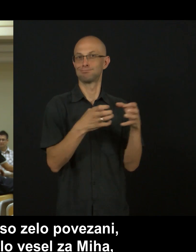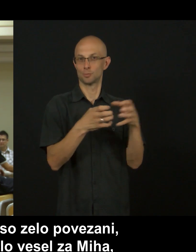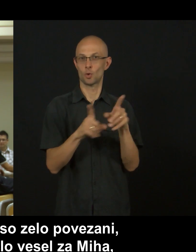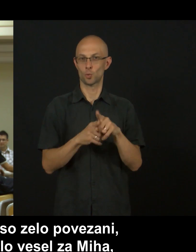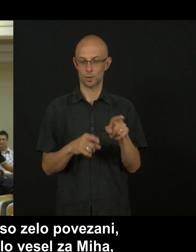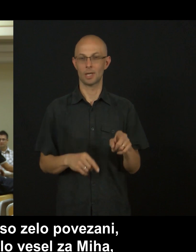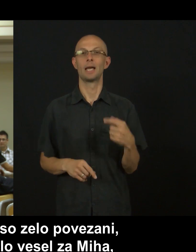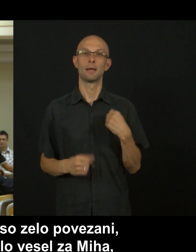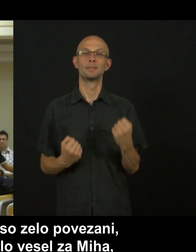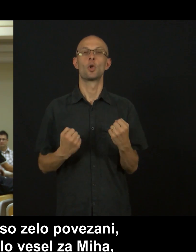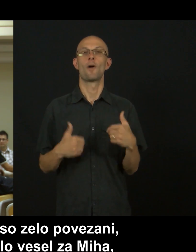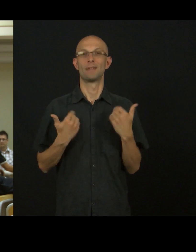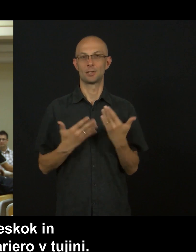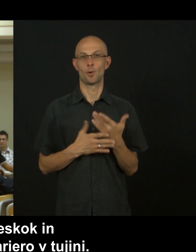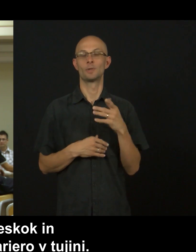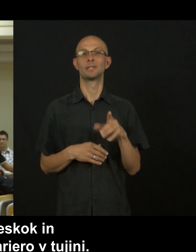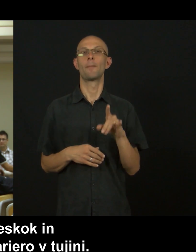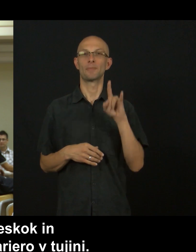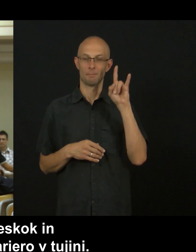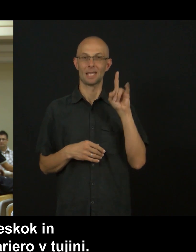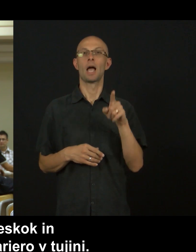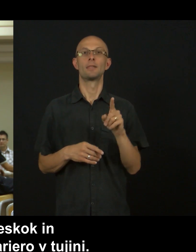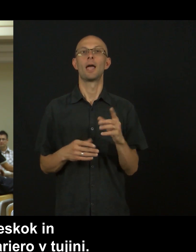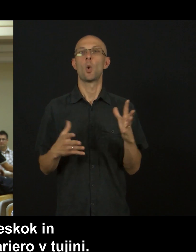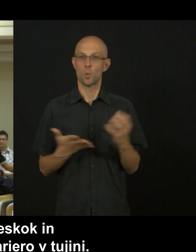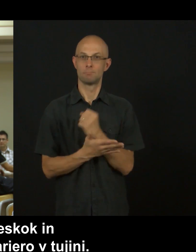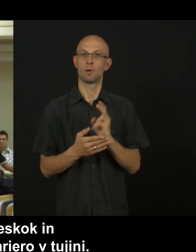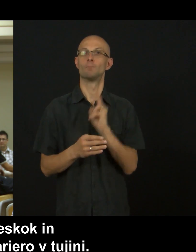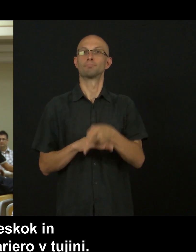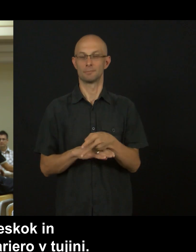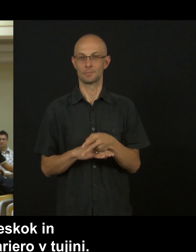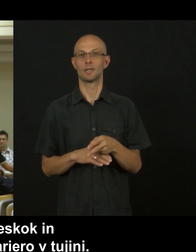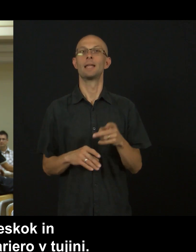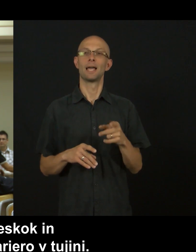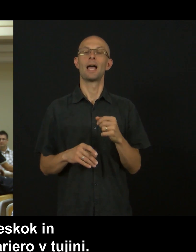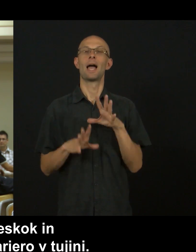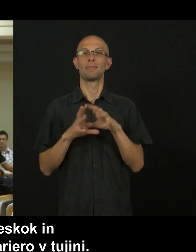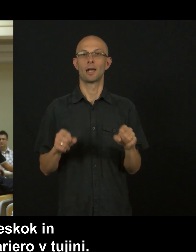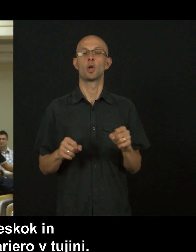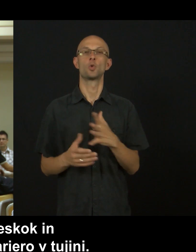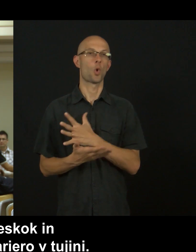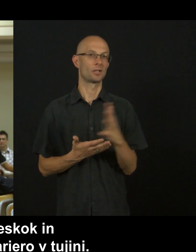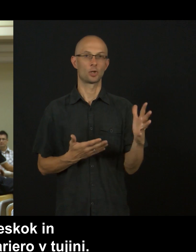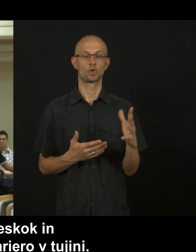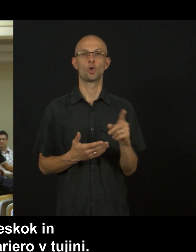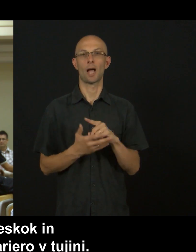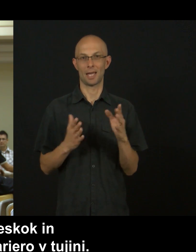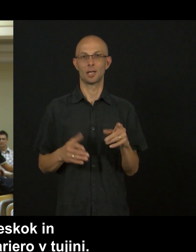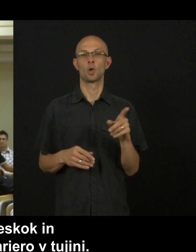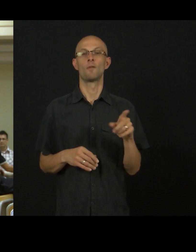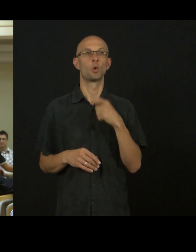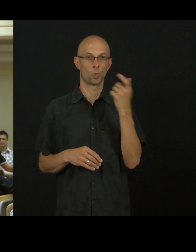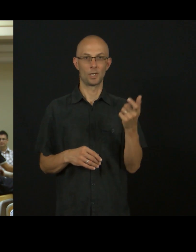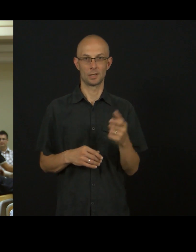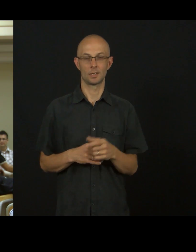družijo, tako da sem zelo vesel za Miha, da je naredil ta preskok in da je naredil odlično kariero v